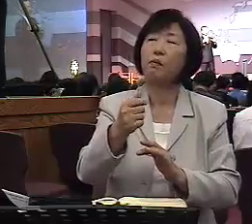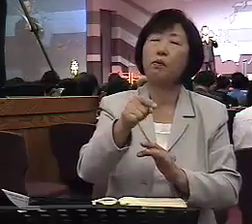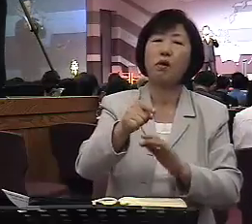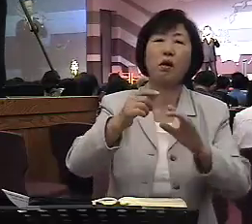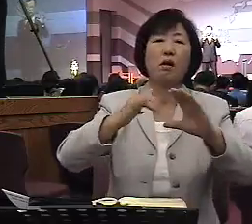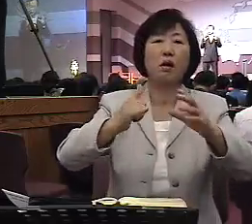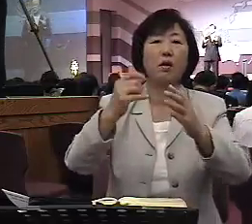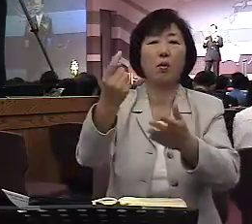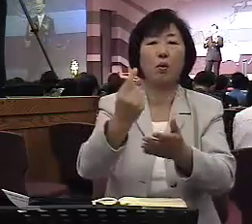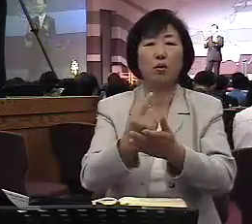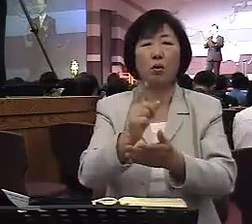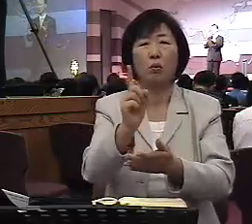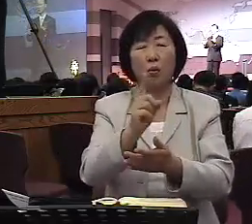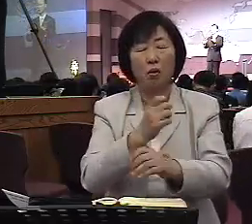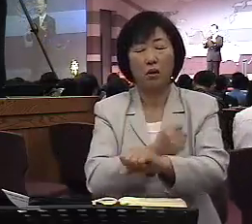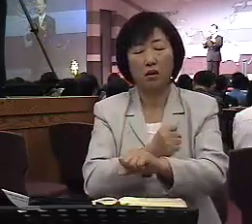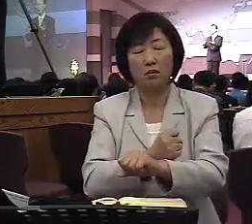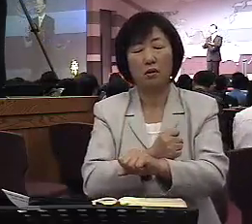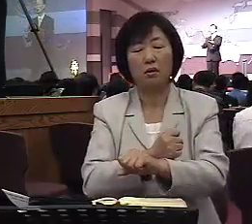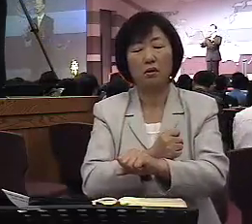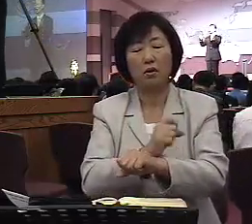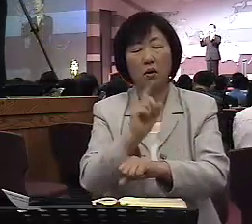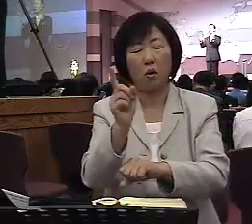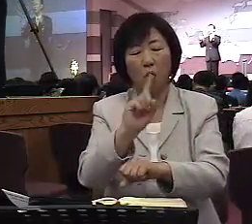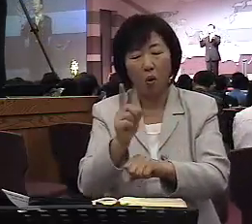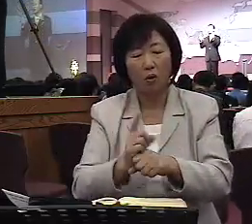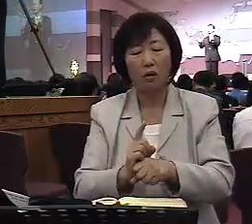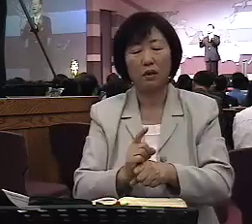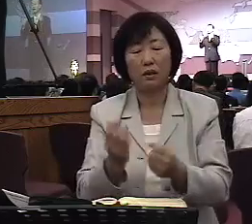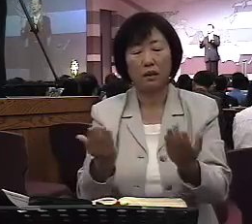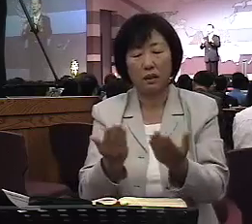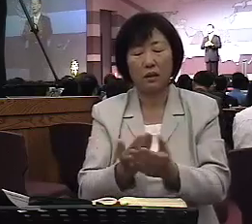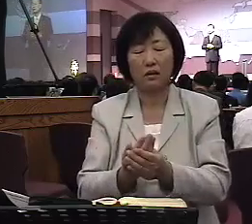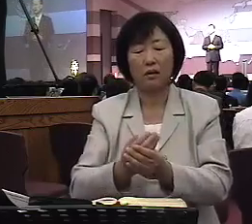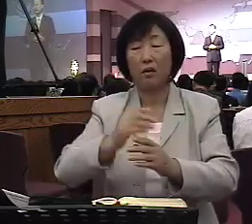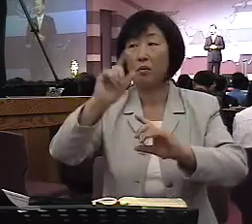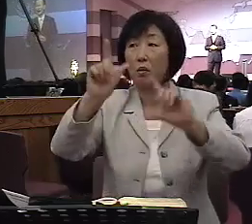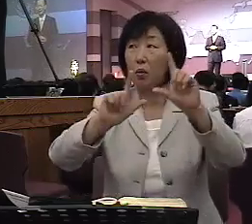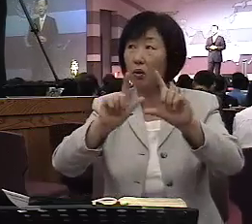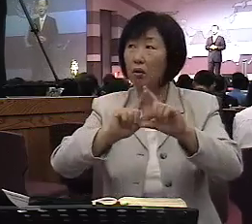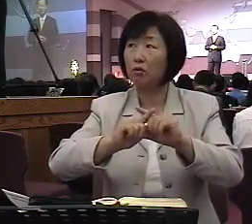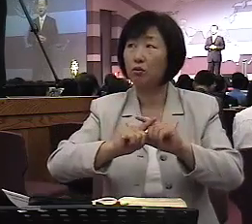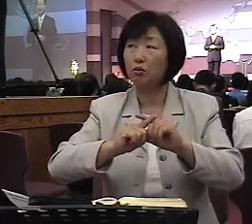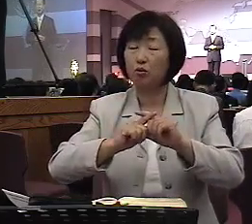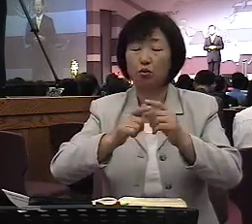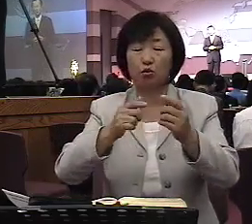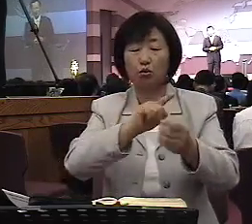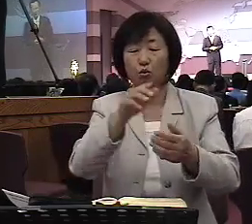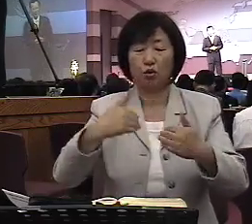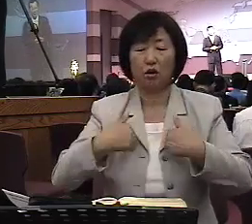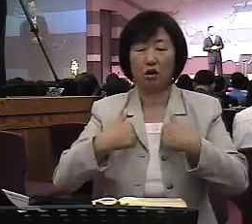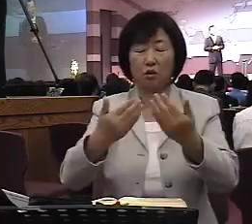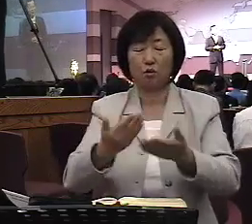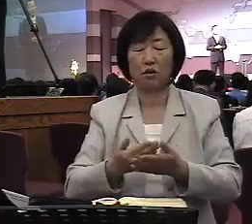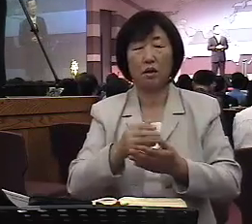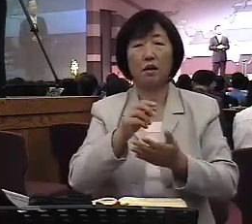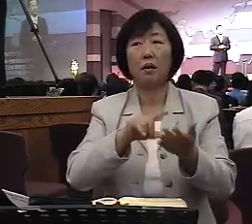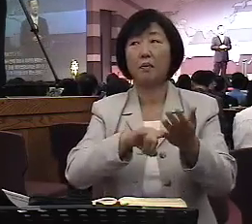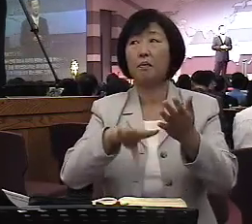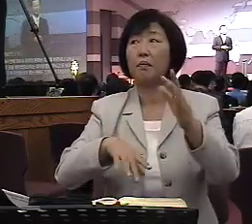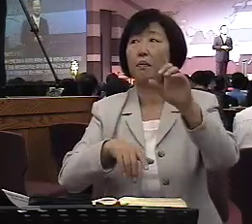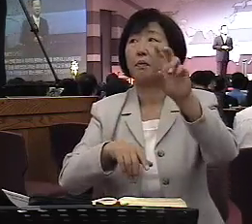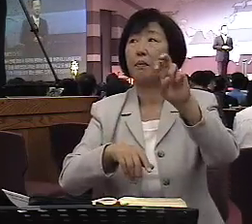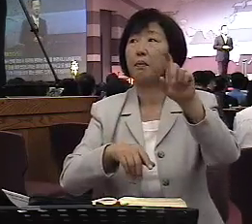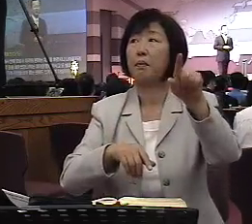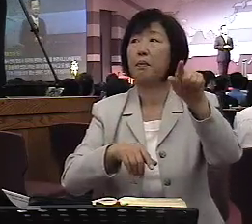이 세상에 오셔서 무엇을 하시며 어떠한 사역의 모델을 우리에게 주셨는가? 마가복음 3장 13절에서